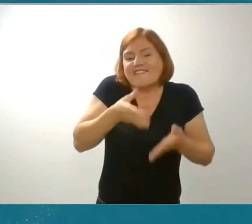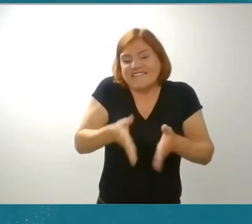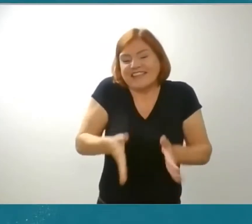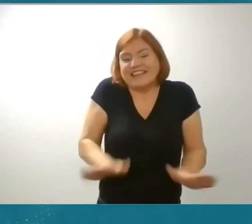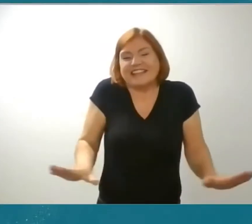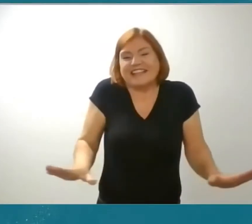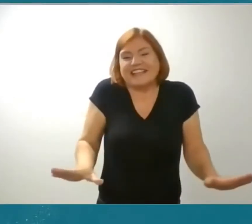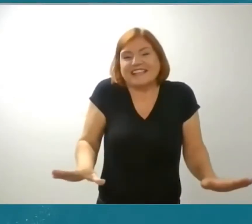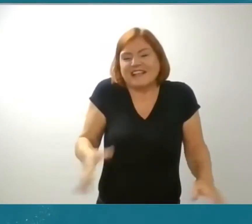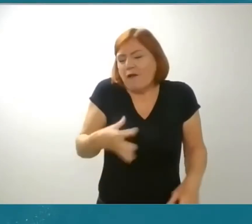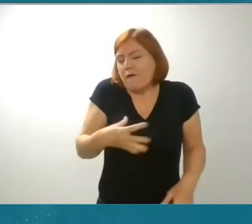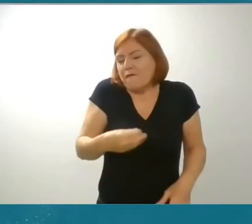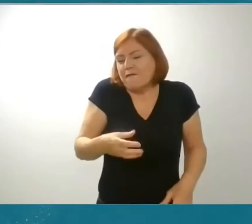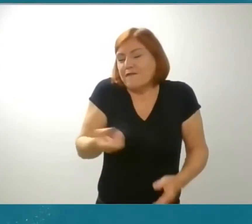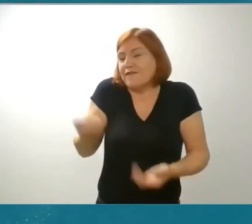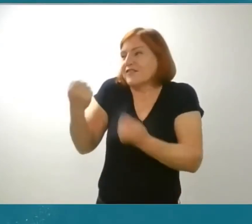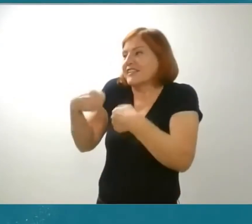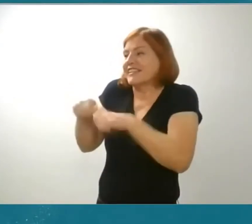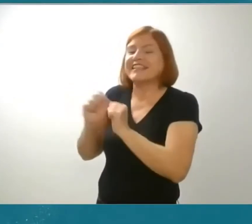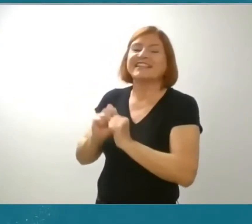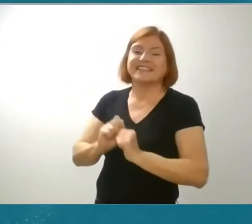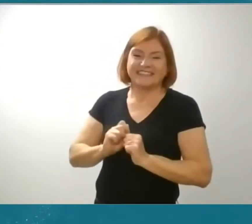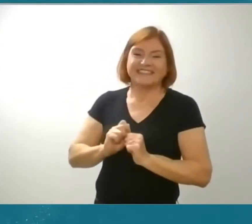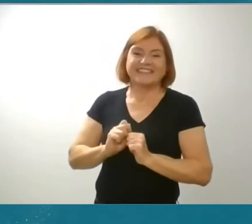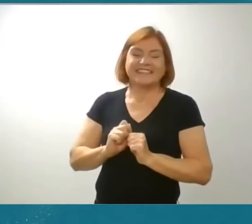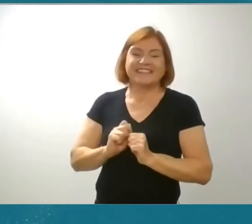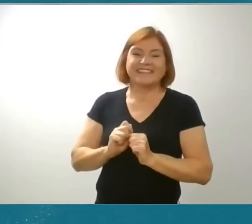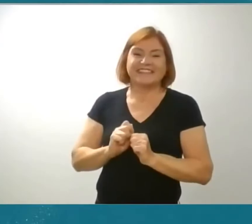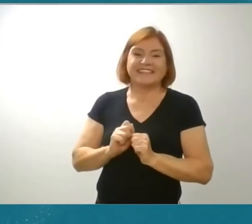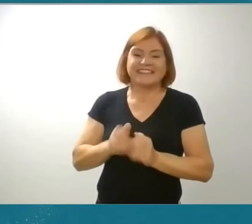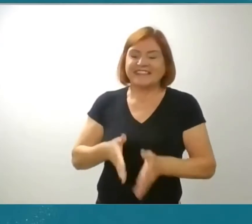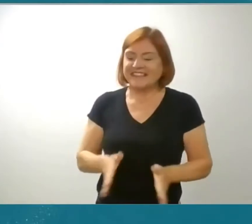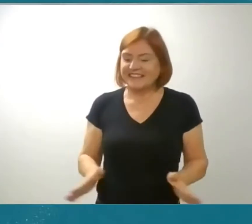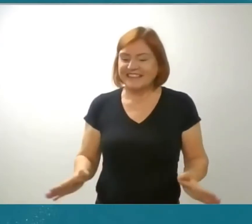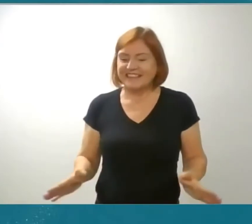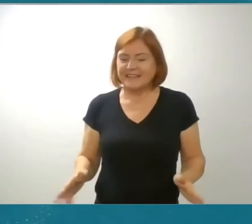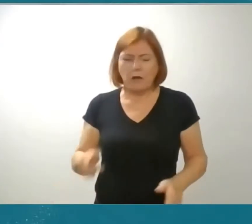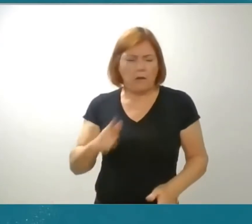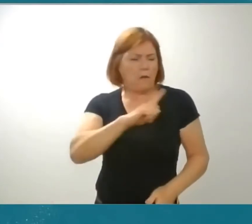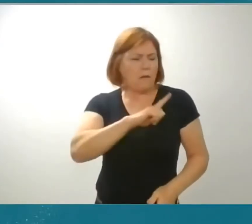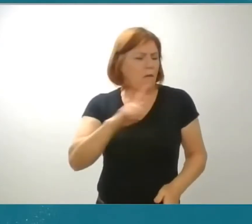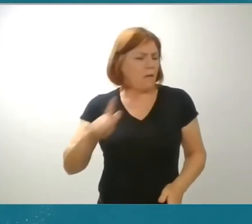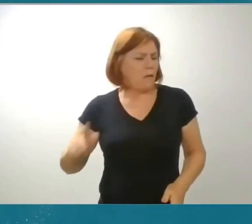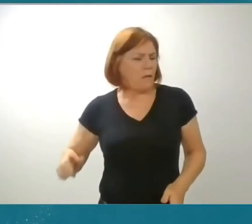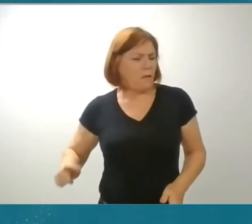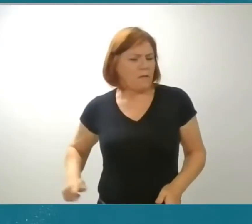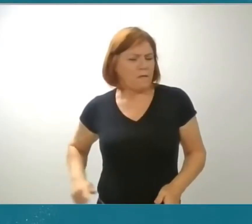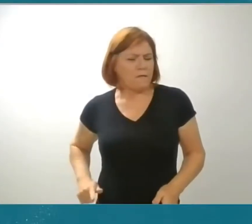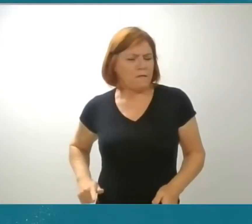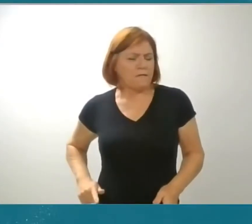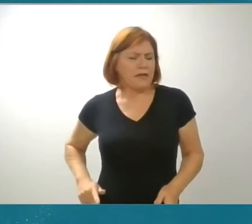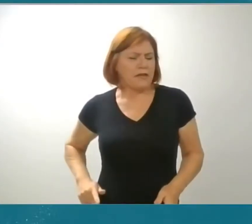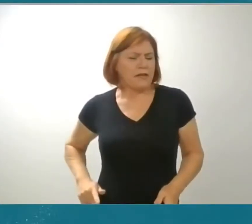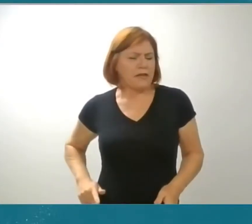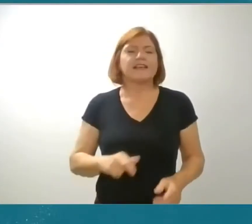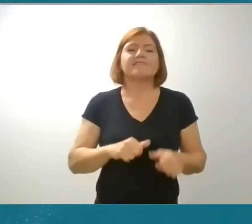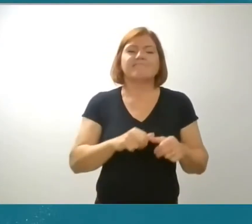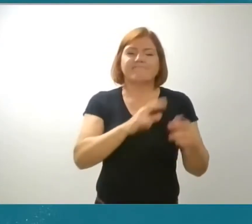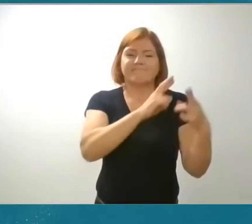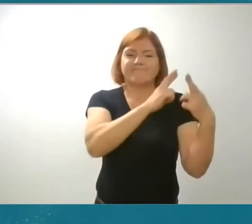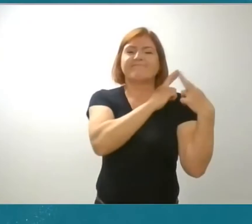Alegram-se eles diante de ti, como se alegram na ceifa, e como exultam quando repartem os despojos. Irmãos, quando